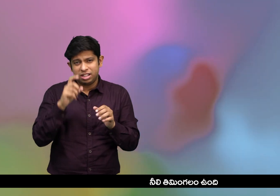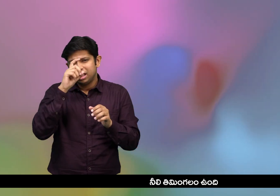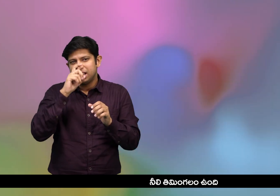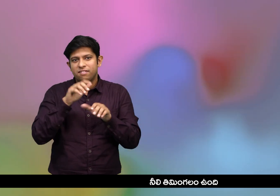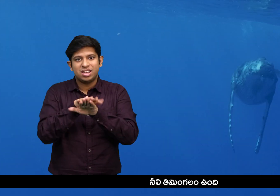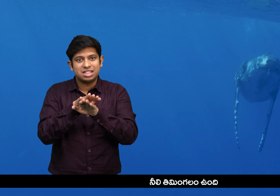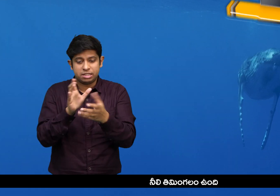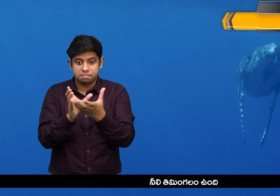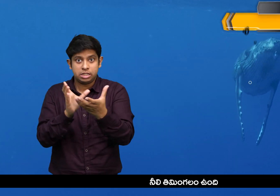నీలి తిమింగలం ఉంది.